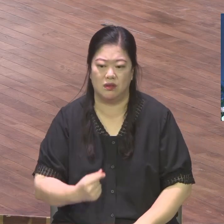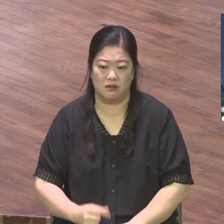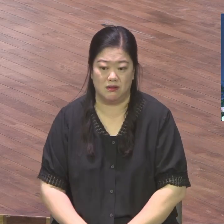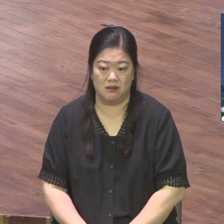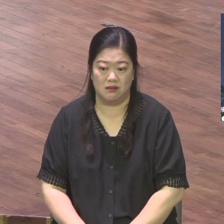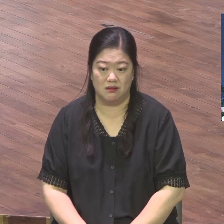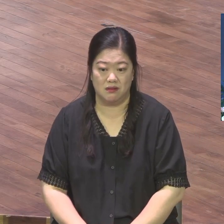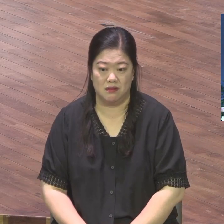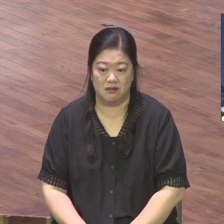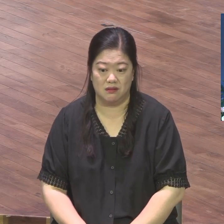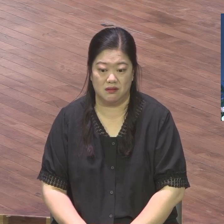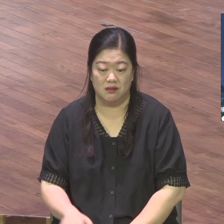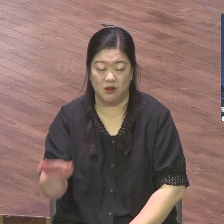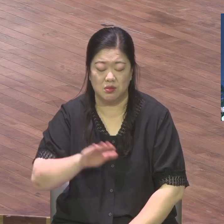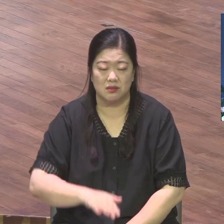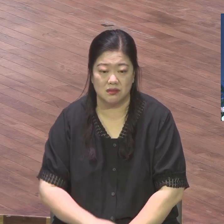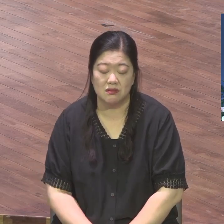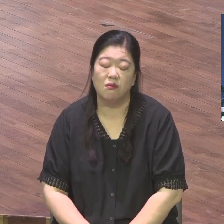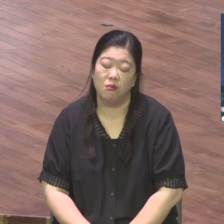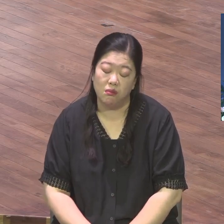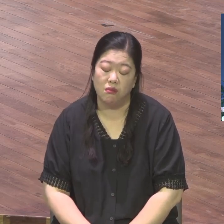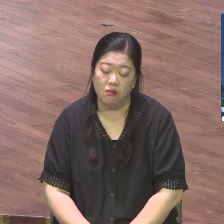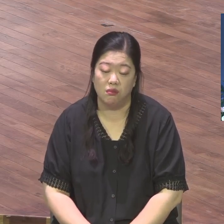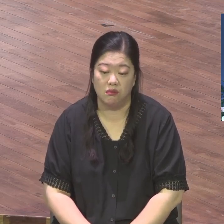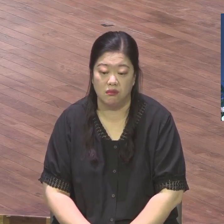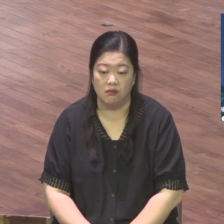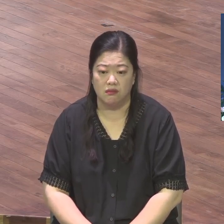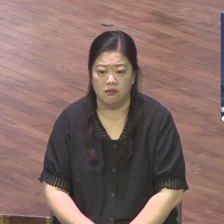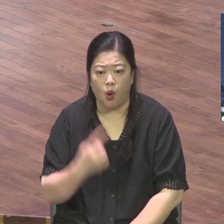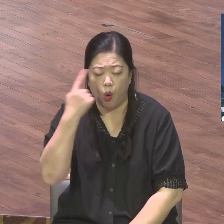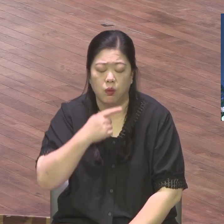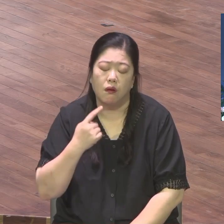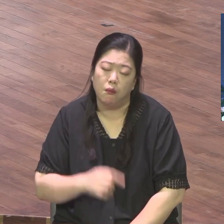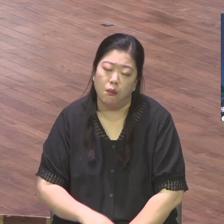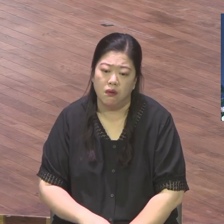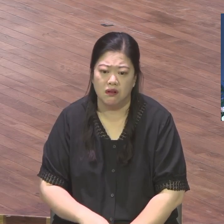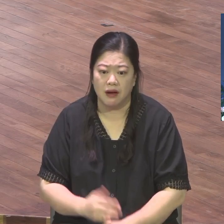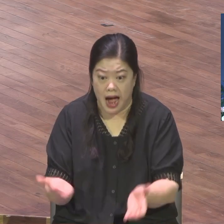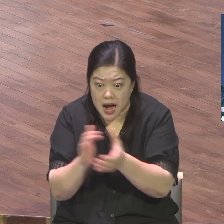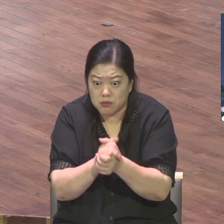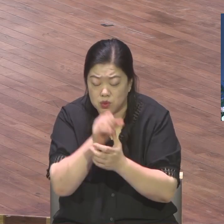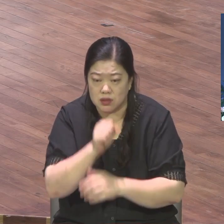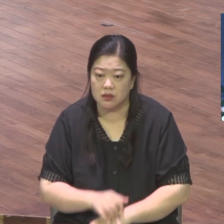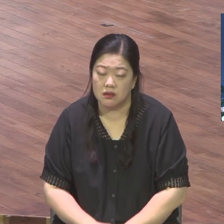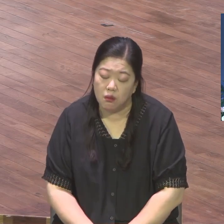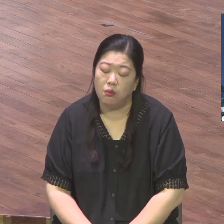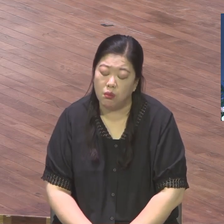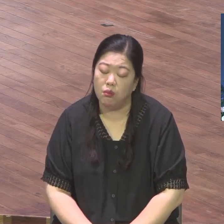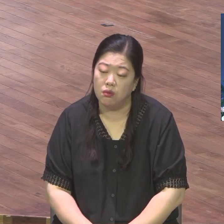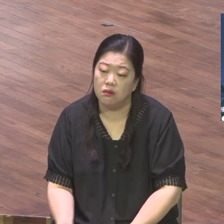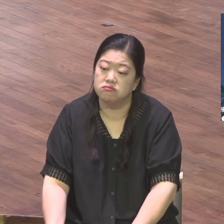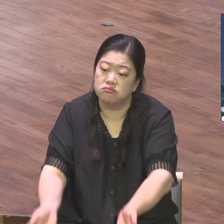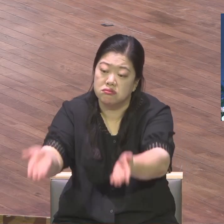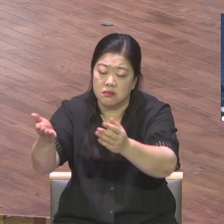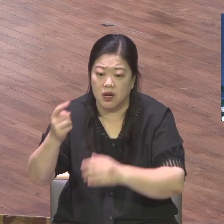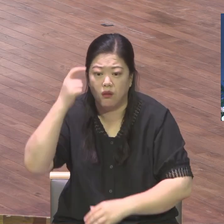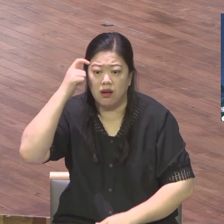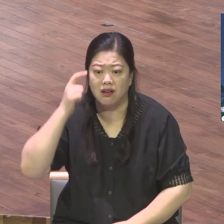아멘. 그렇게 대표하는 자, 대표 기도, 장로님 기도가 이렇게 중요하다니까요.